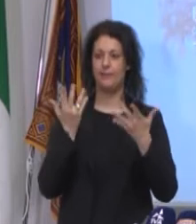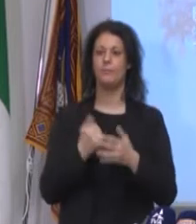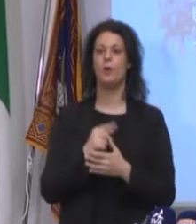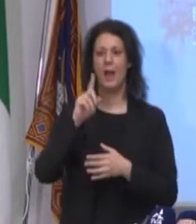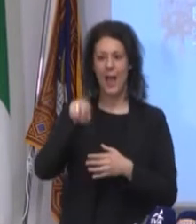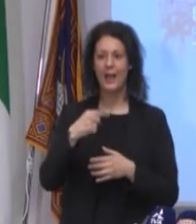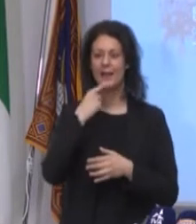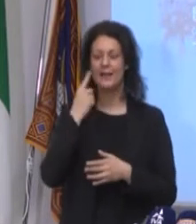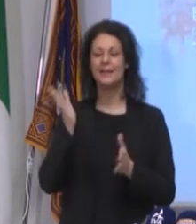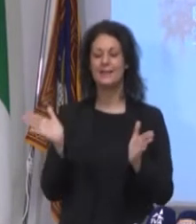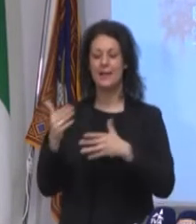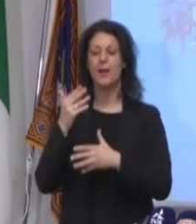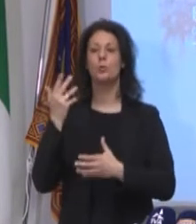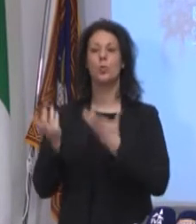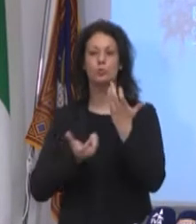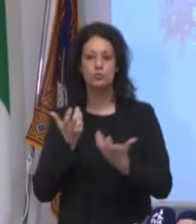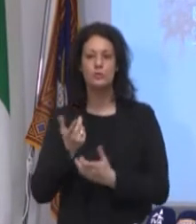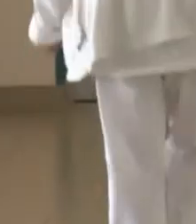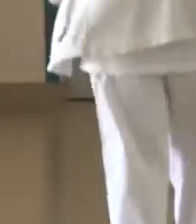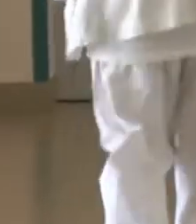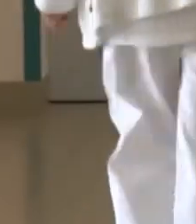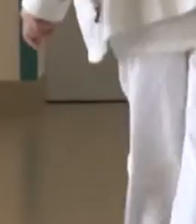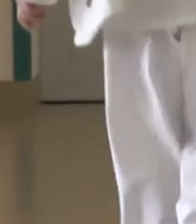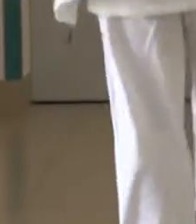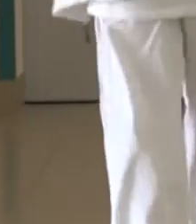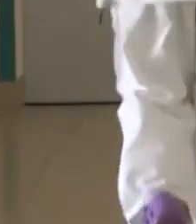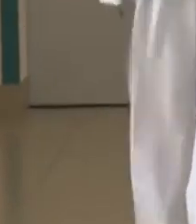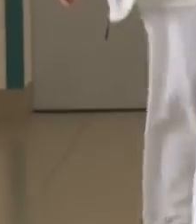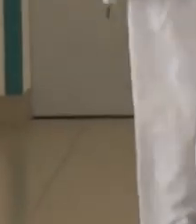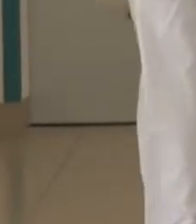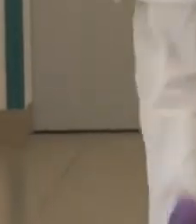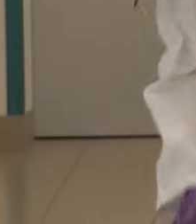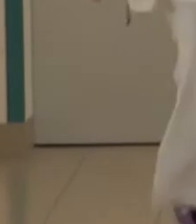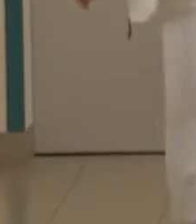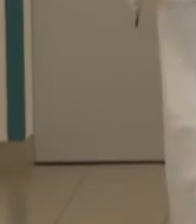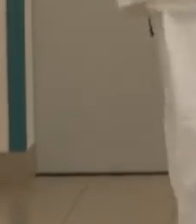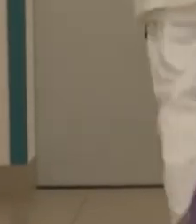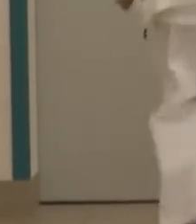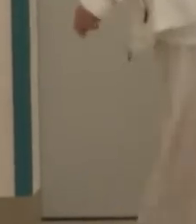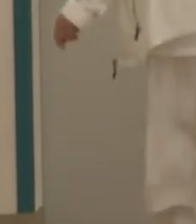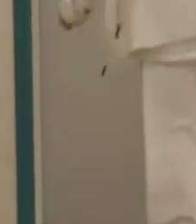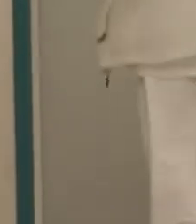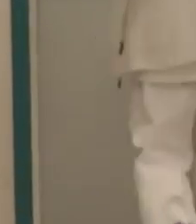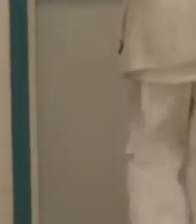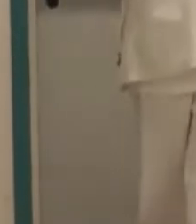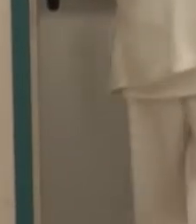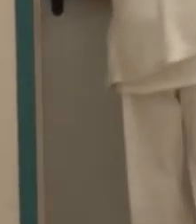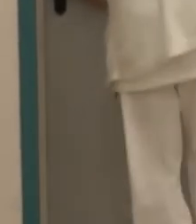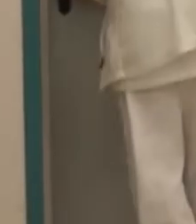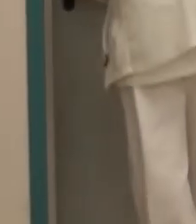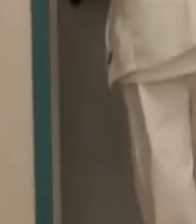servizio cucina, pulizia, tutti. I controlli giungeranno alla completa copertura delle case di riposo nelle